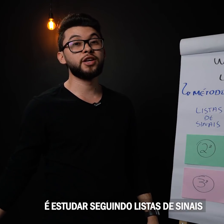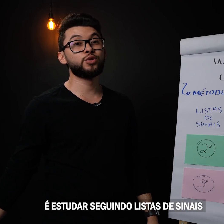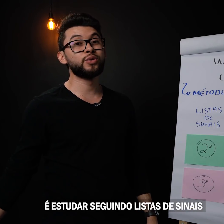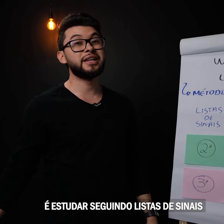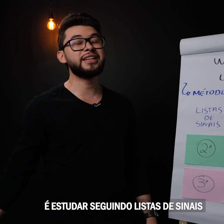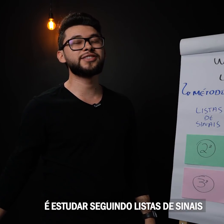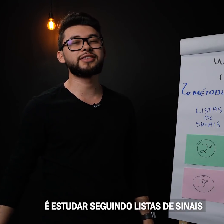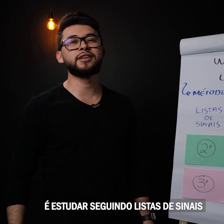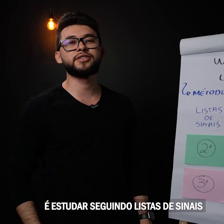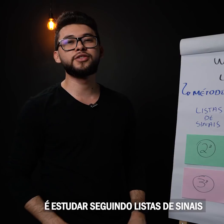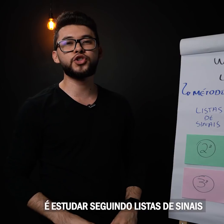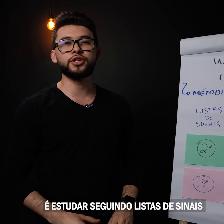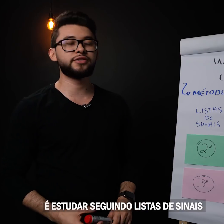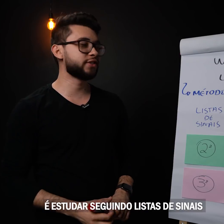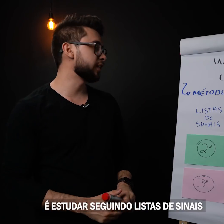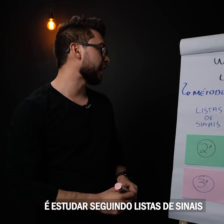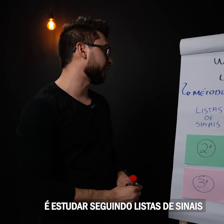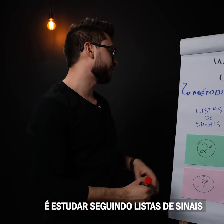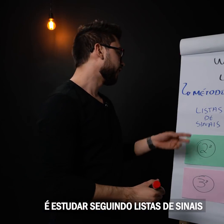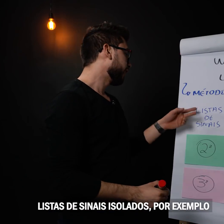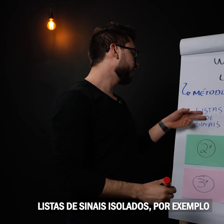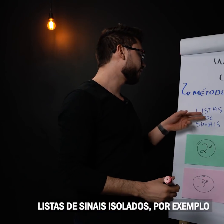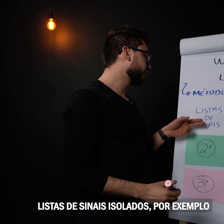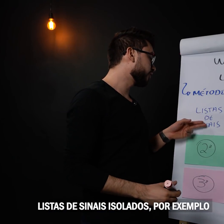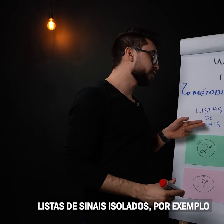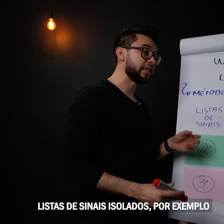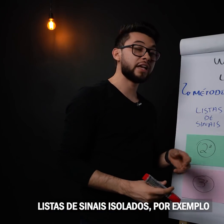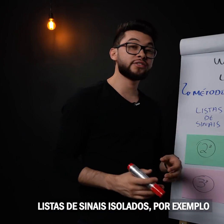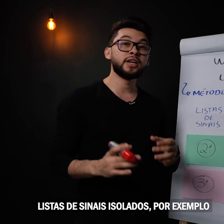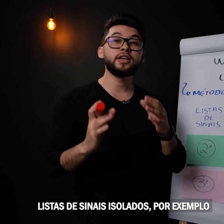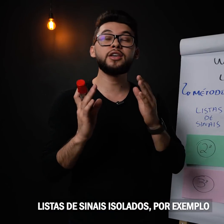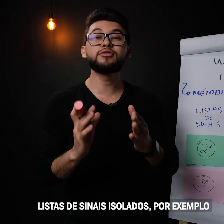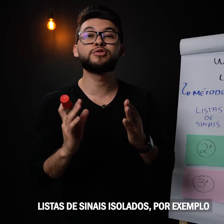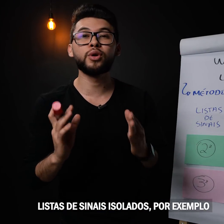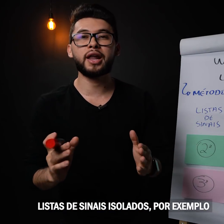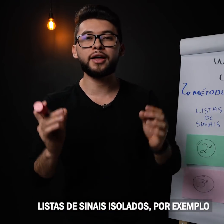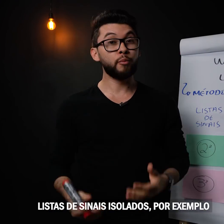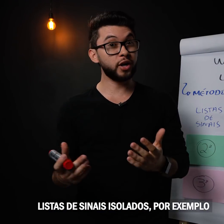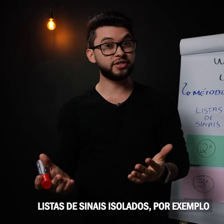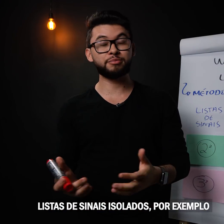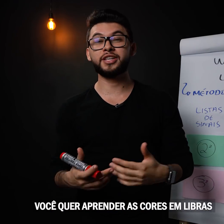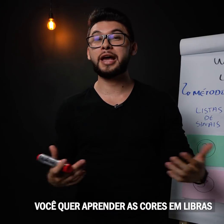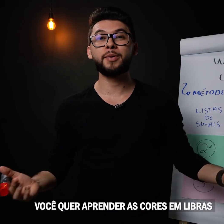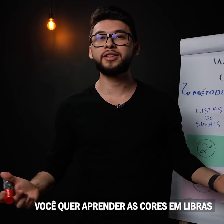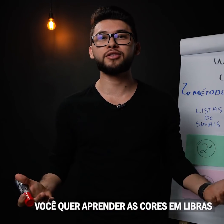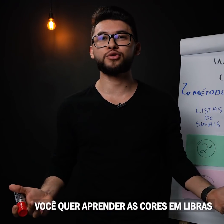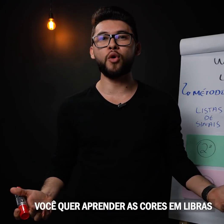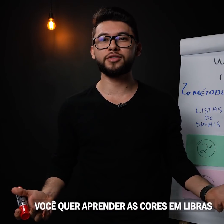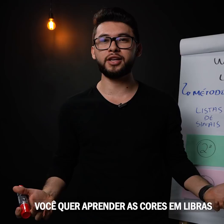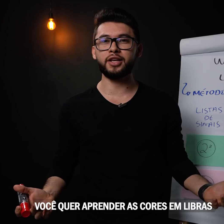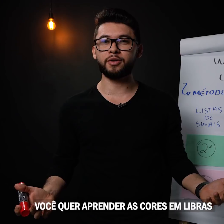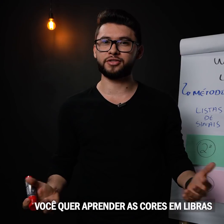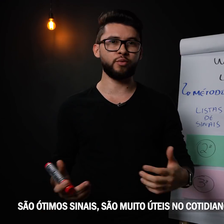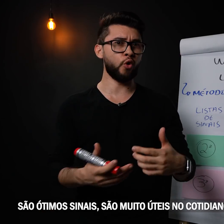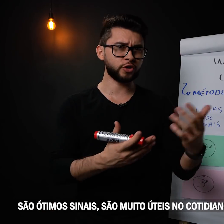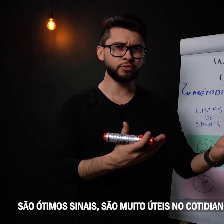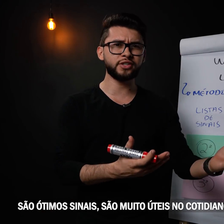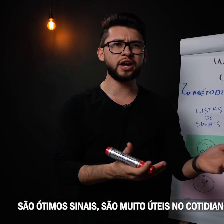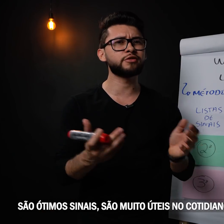seguindo listas de sinais. Listas de sinais isolados. Por exemplo, você quer aprender as cores em Libras. São ótimos sinais,